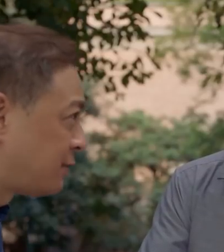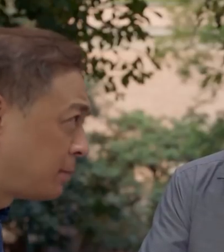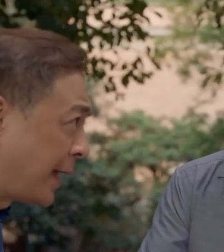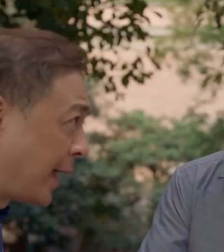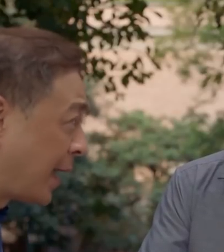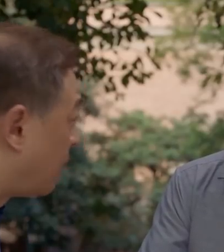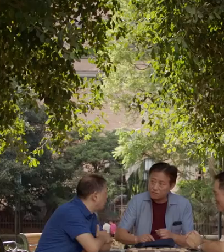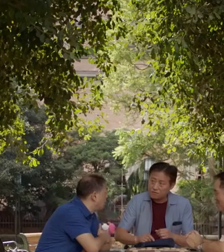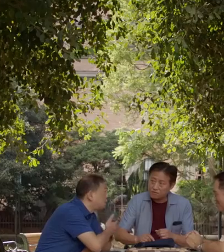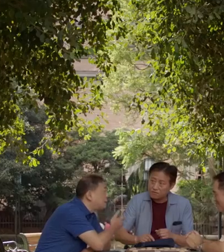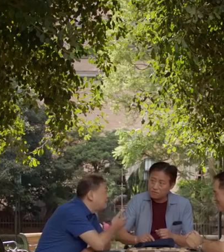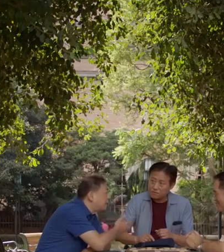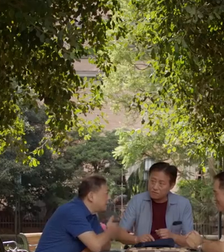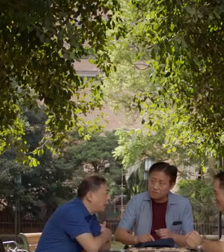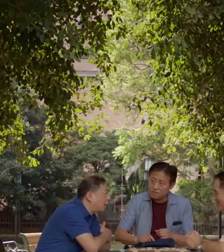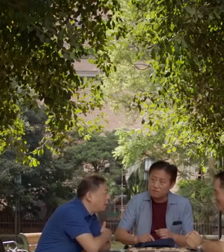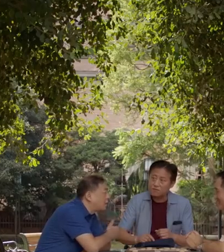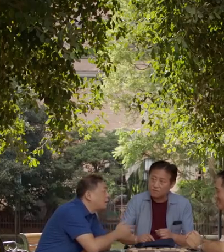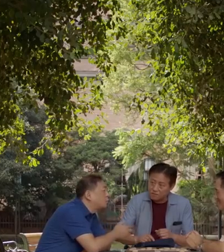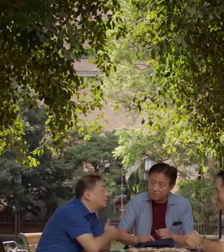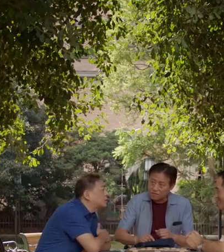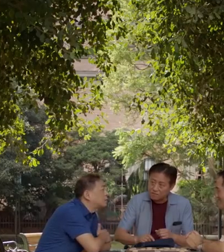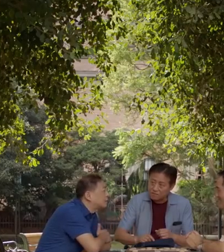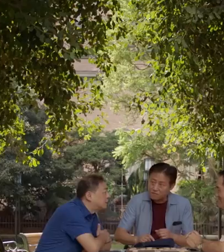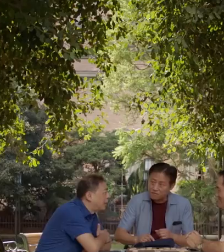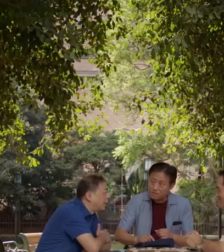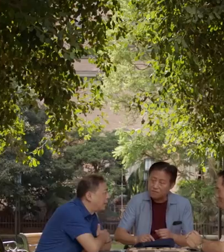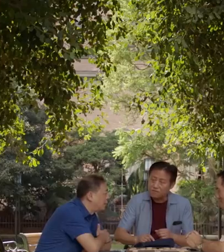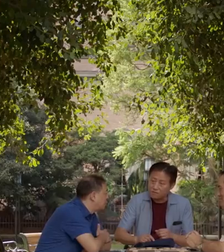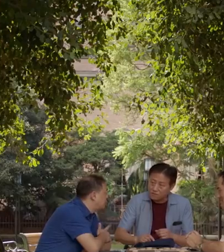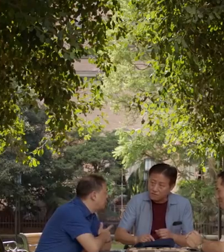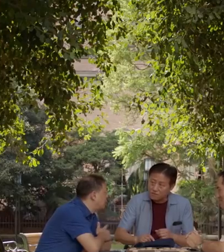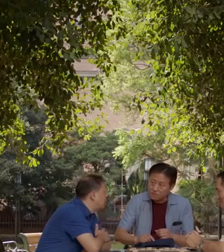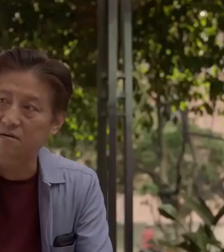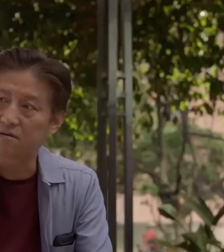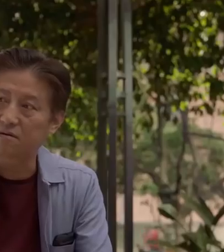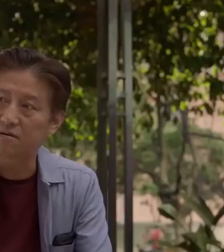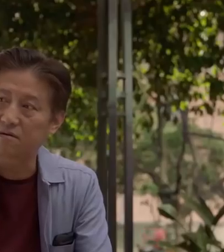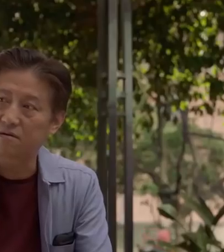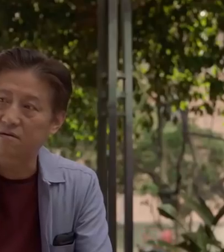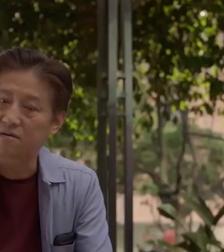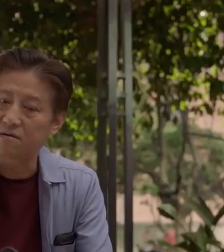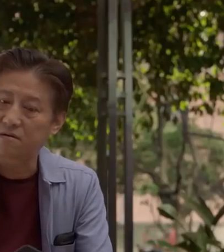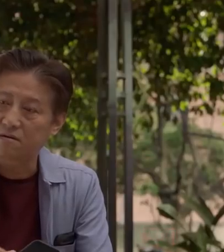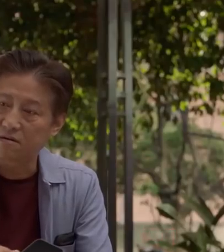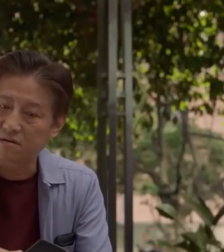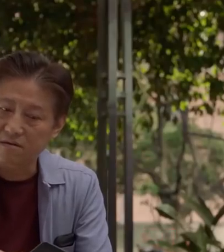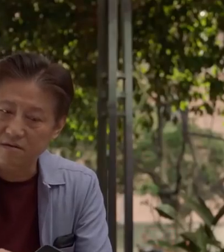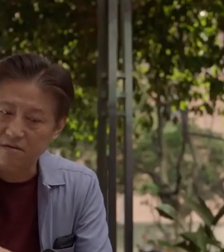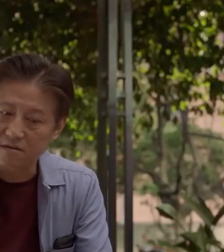共资金的分配，比如地方医疗，更多的政府席位。想要给自己发声啊，